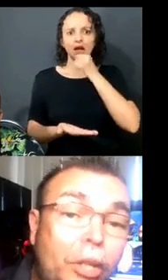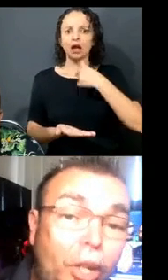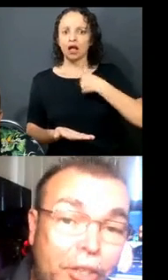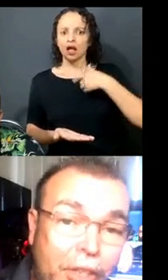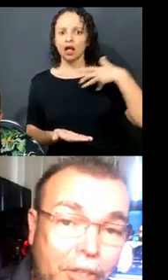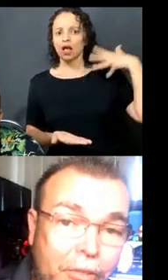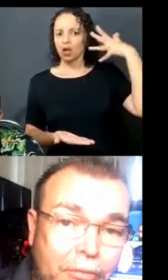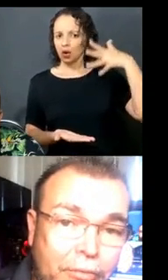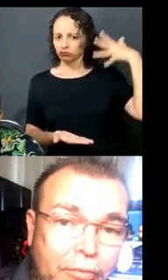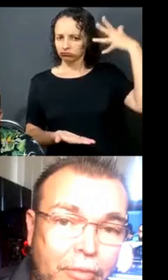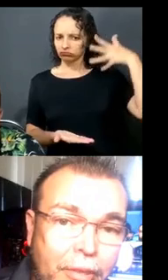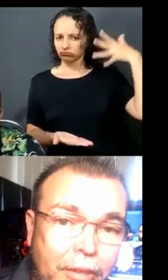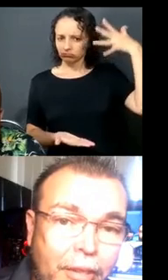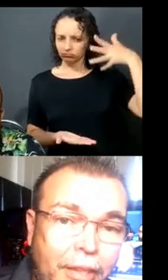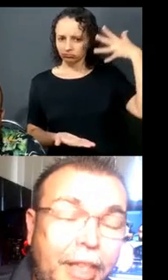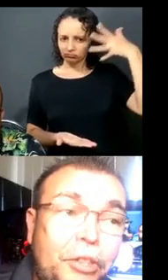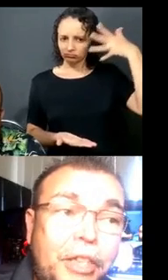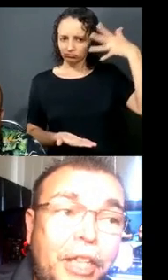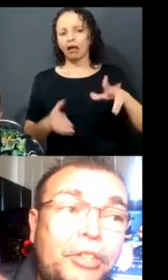um dia desses.